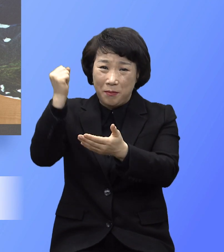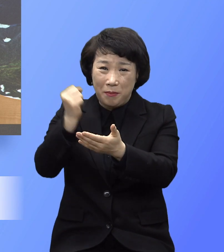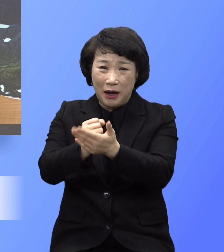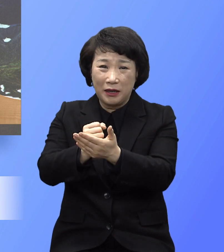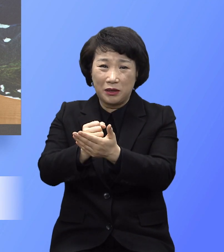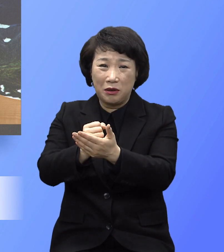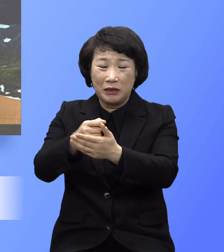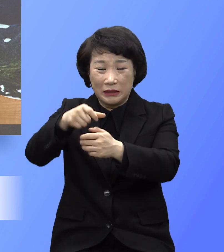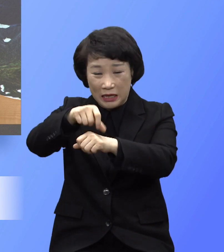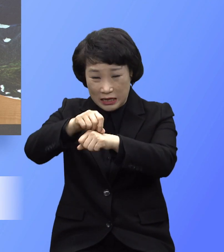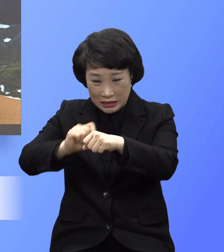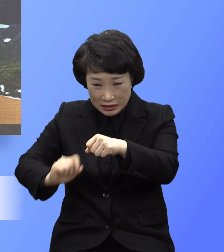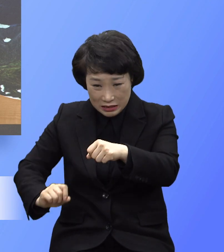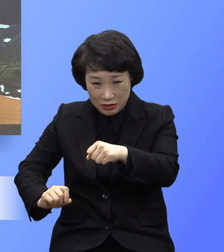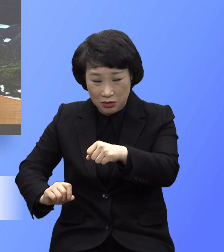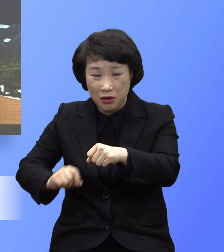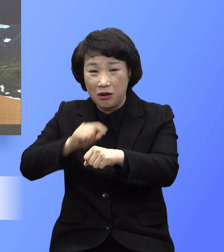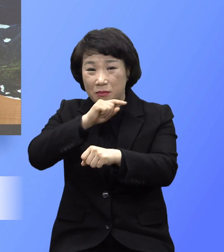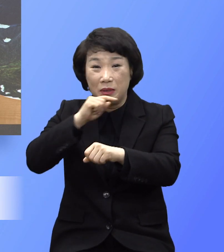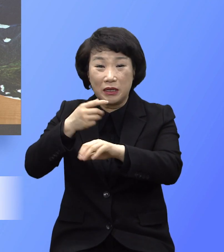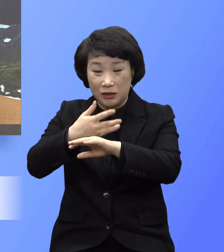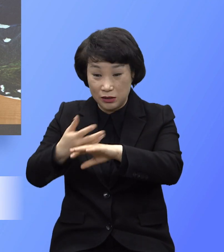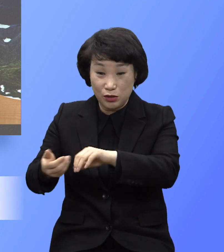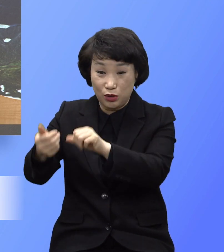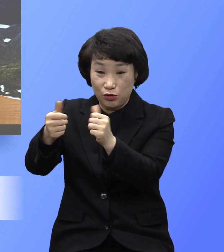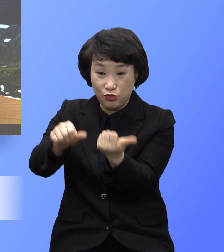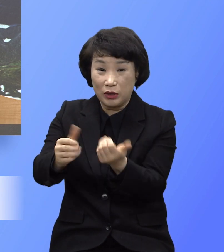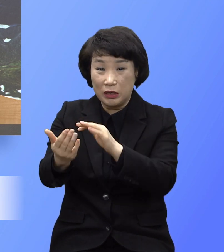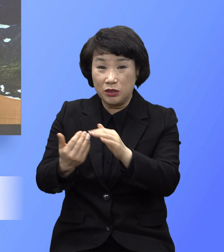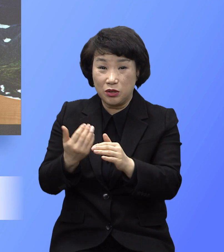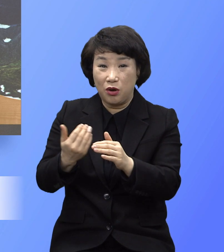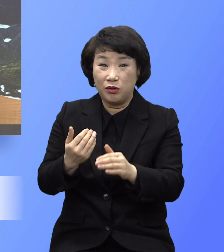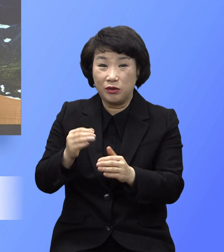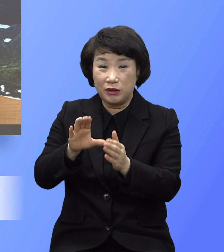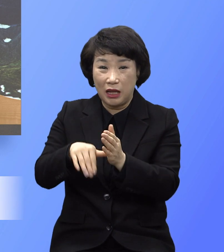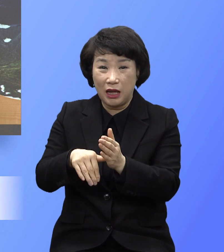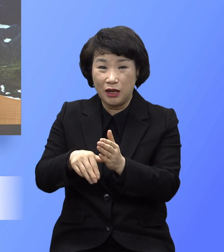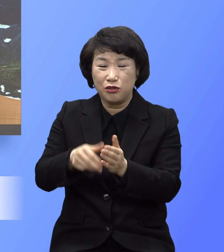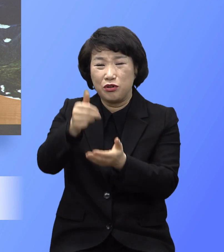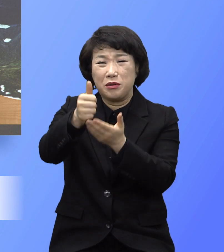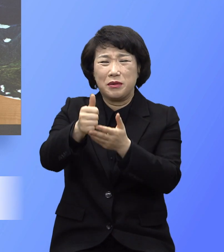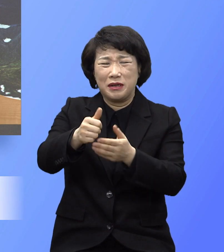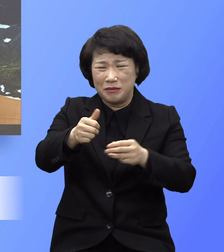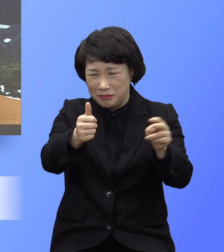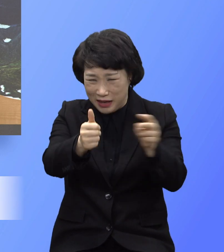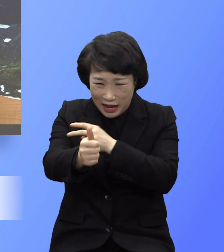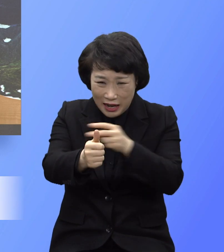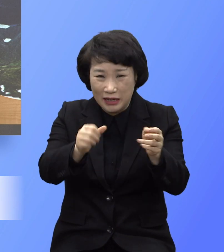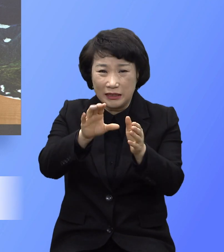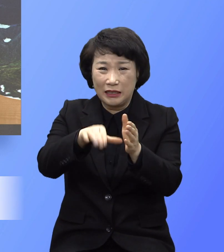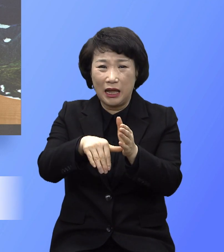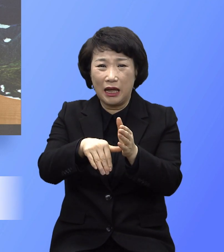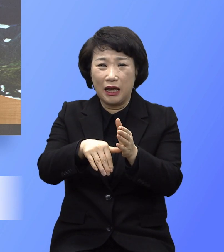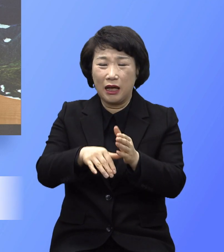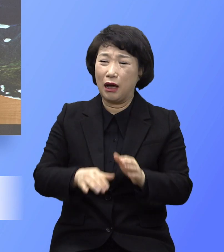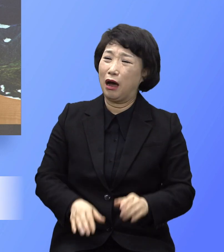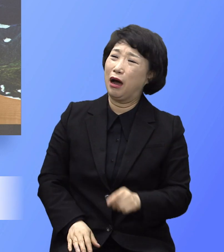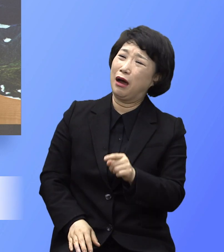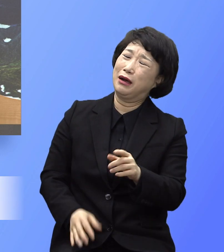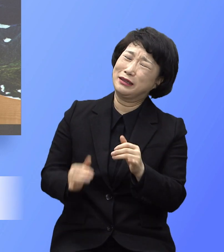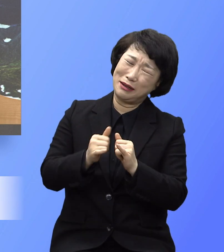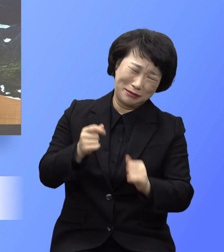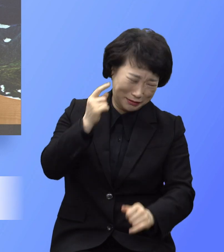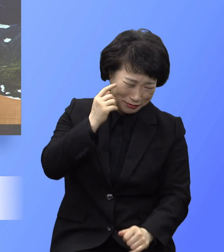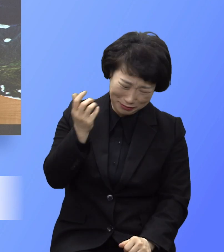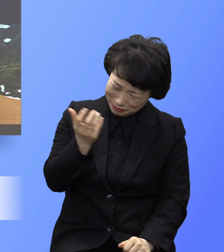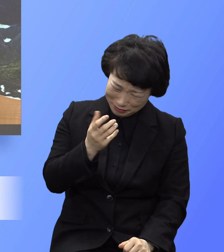베기고 살찌고 피 흘려 죽기 전에 그 모진매를 맞을 때 사람이